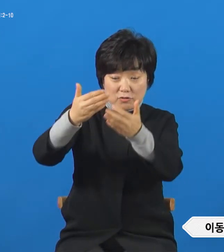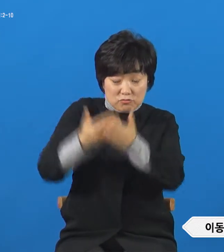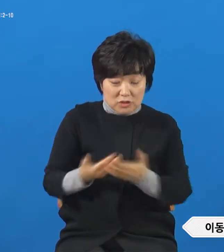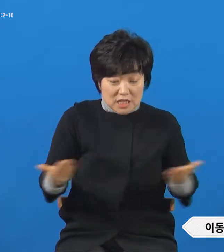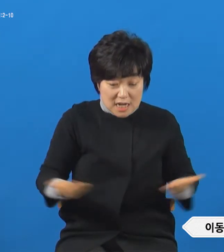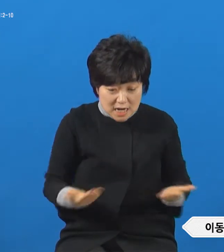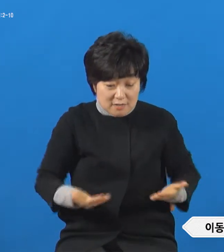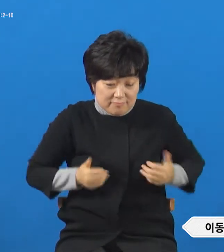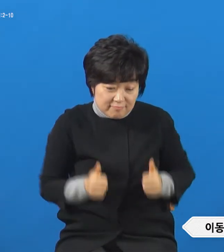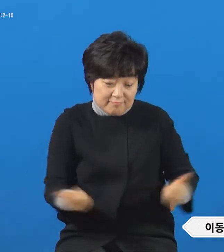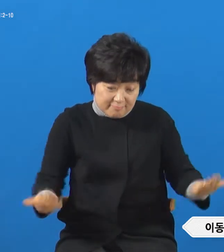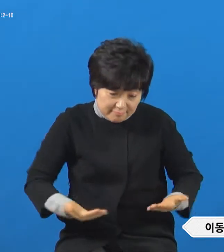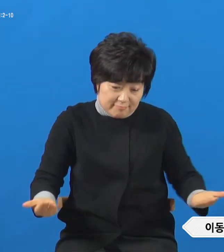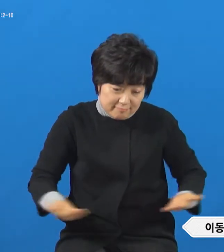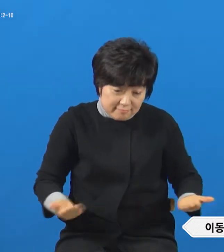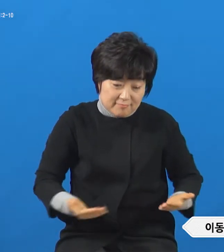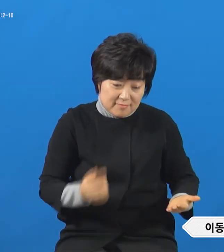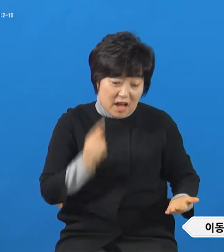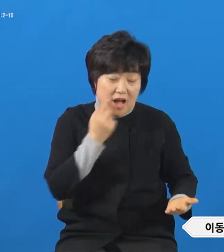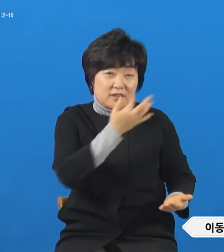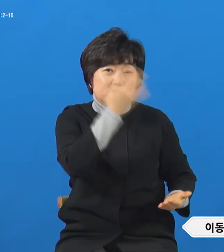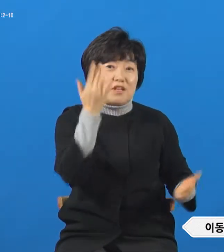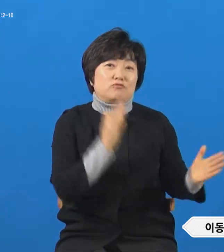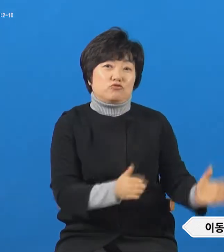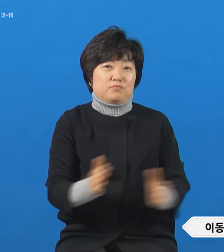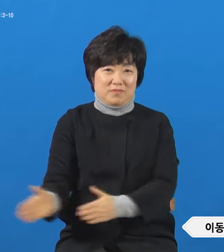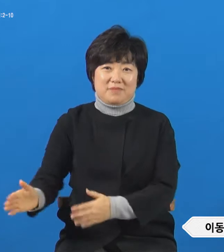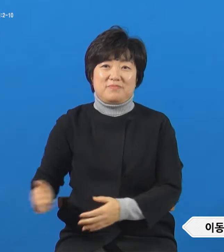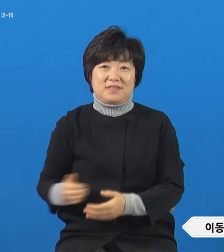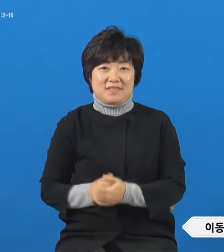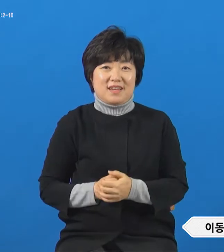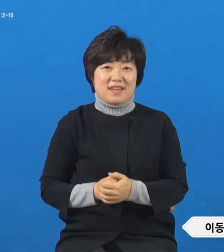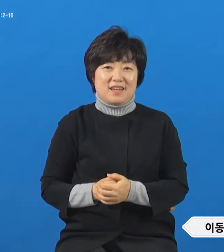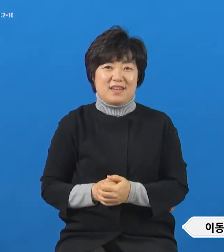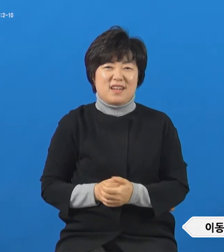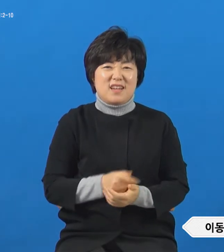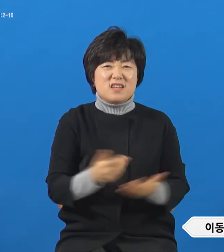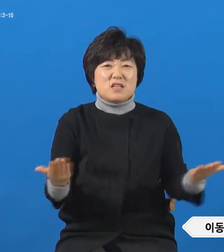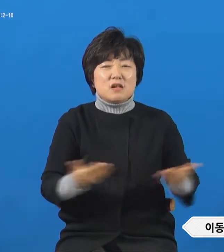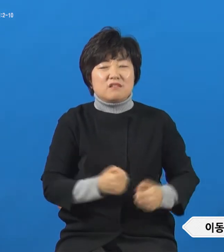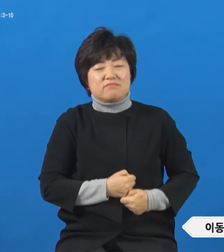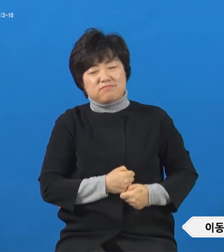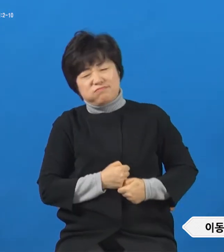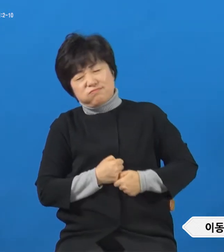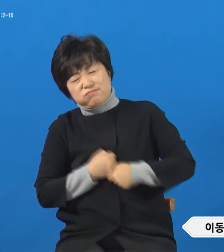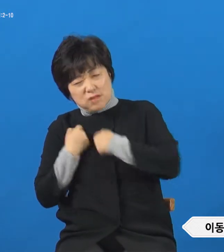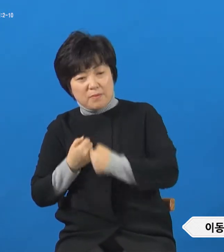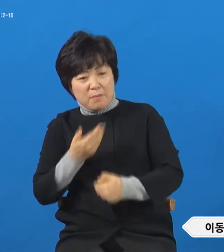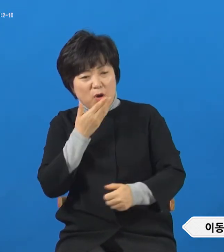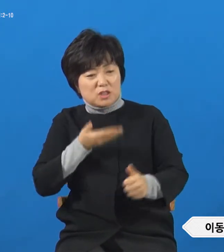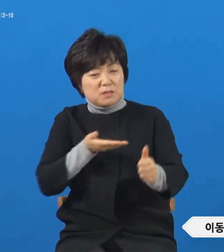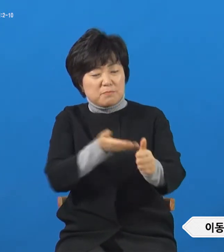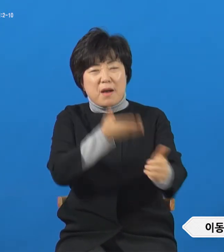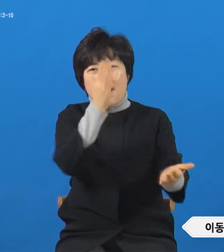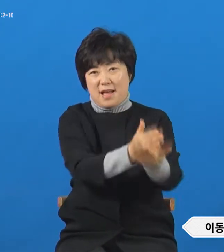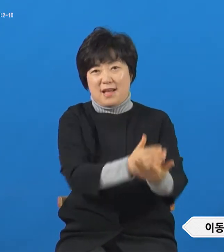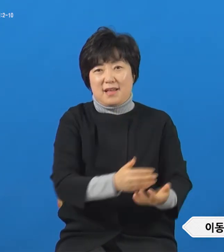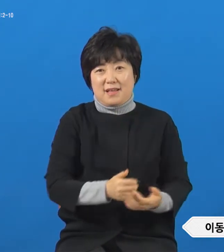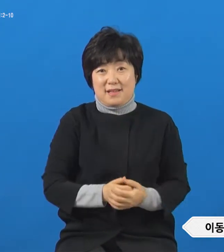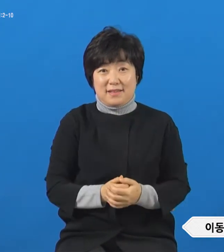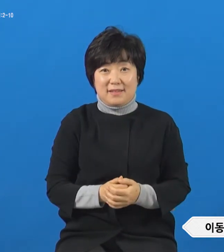가는 것, 이것이 아름다운 재림 준비예요. 그래서 일하기 싫거든 먹지도 말라, 이 표현을 한